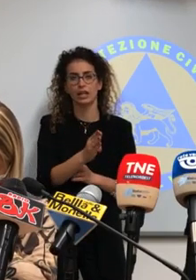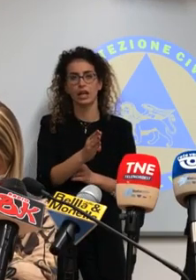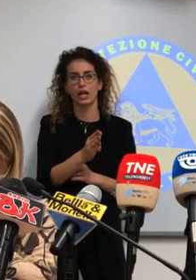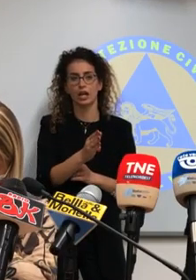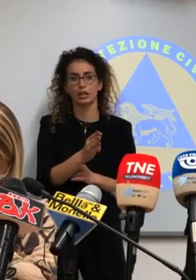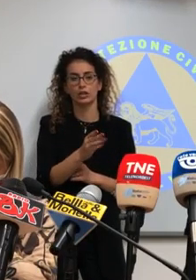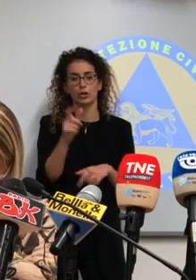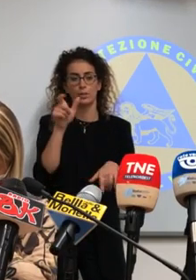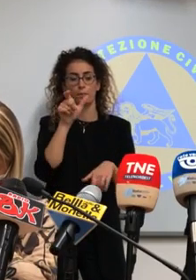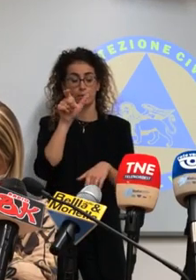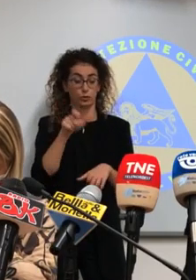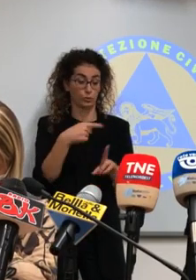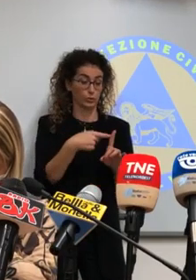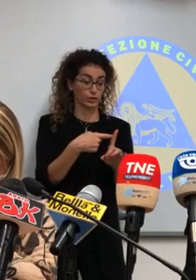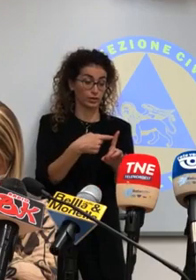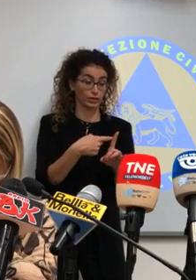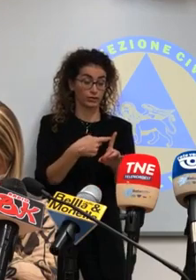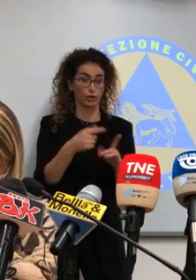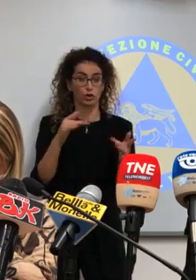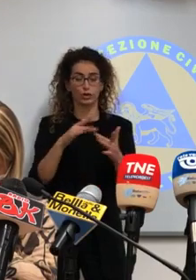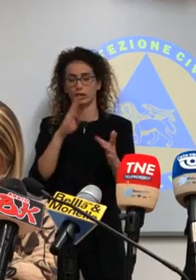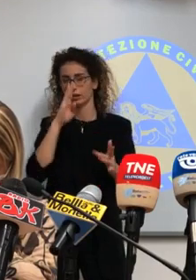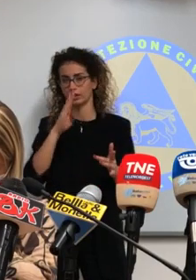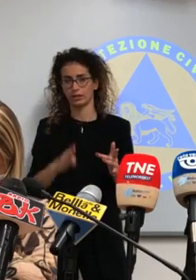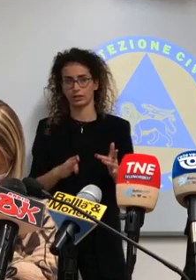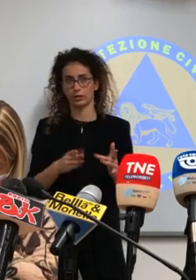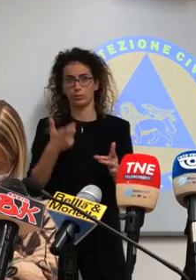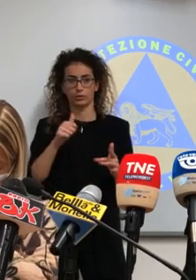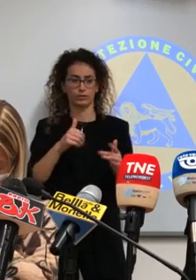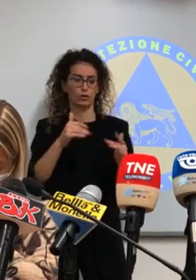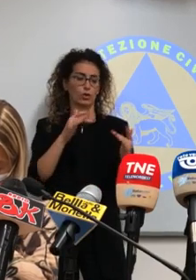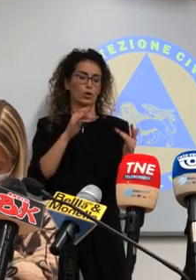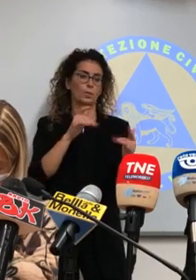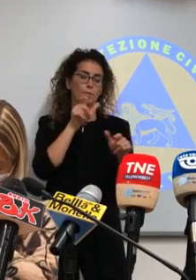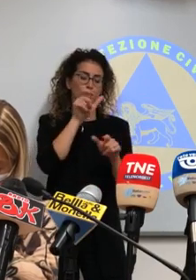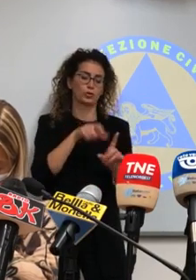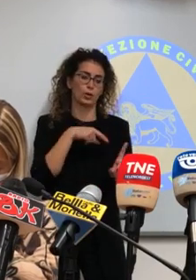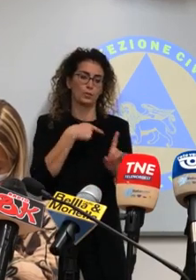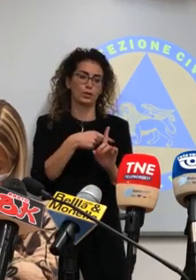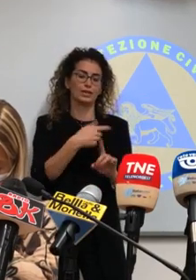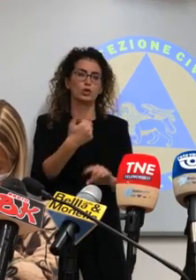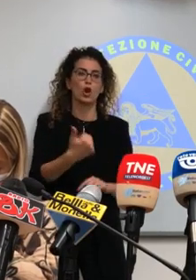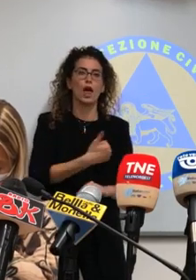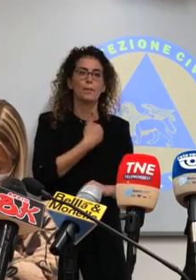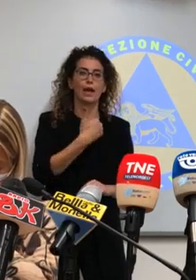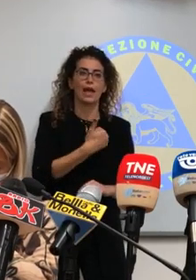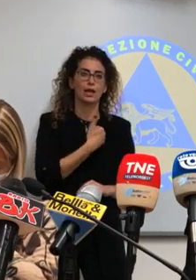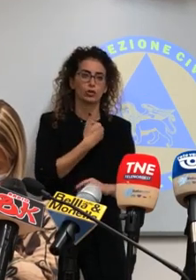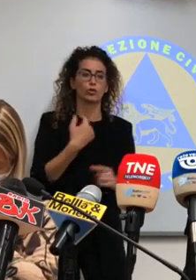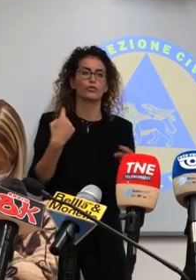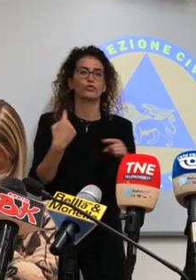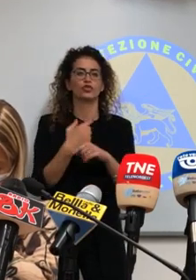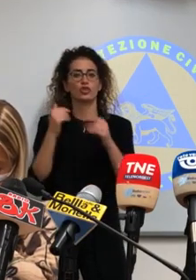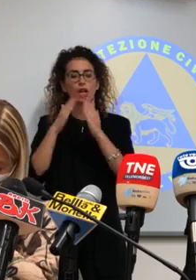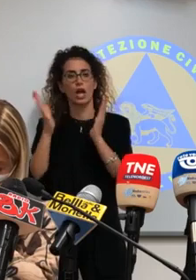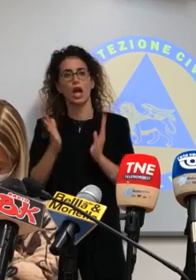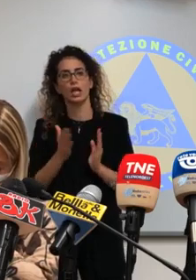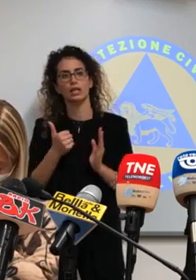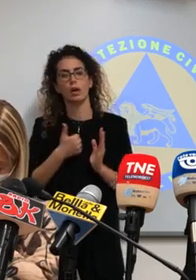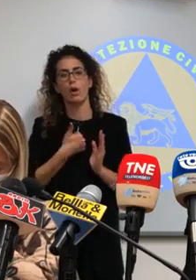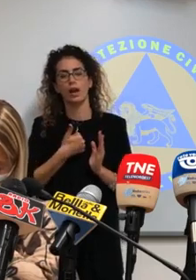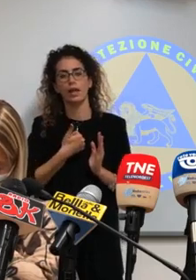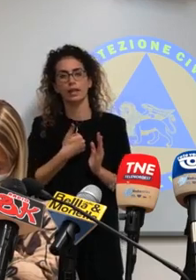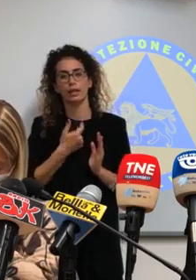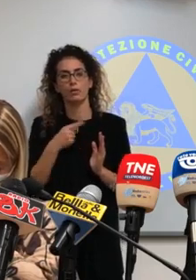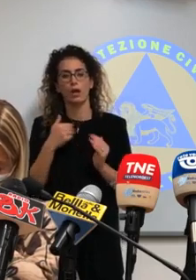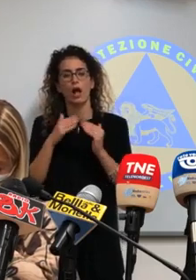di soggetti positivi, perché solo i positivi sono in isolamento. La quarantena ci distingue perché sono persone